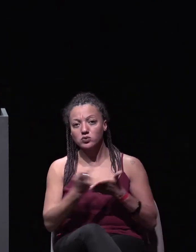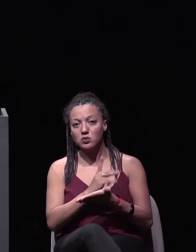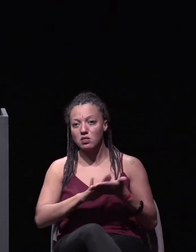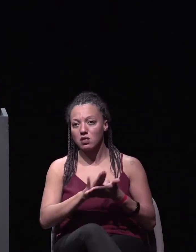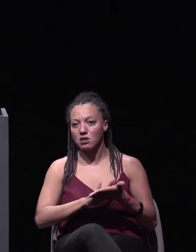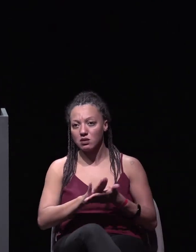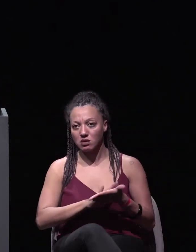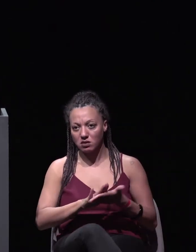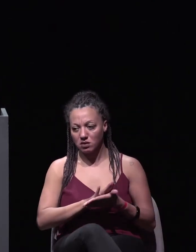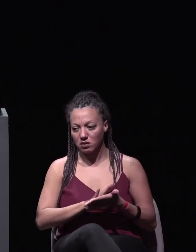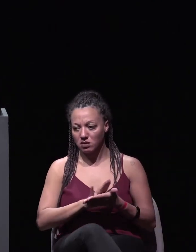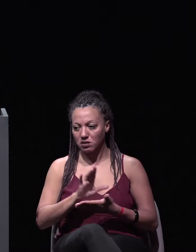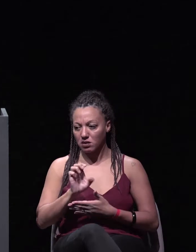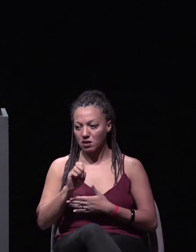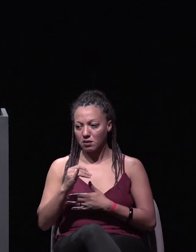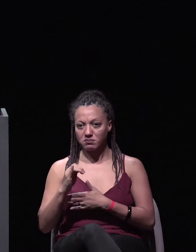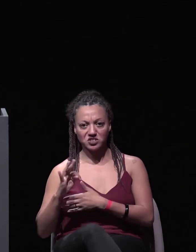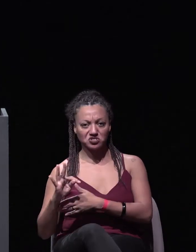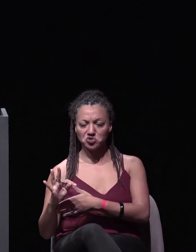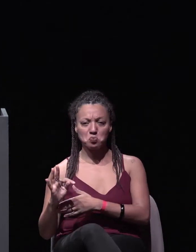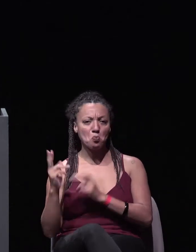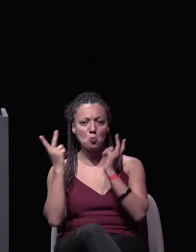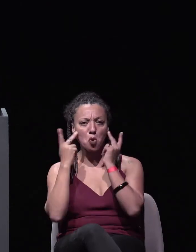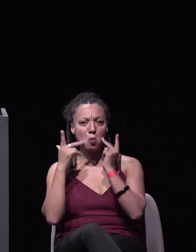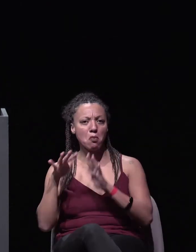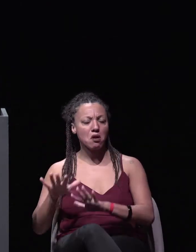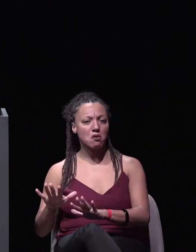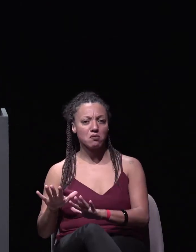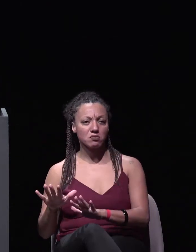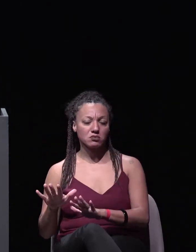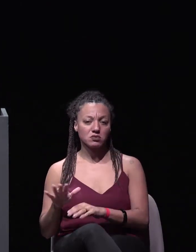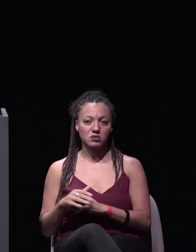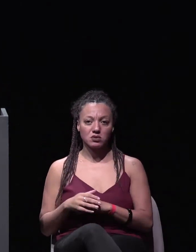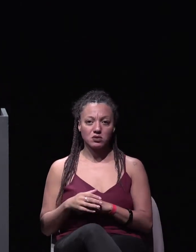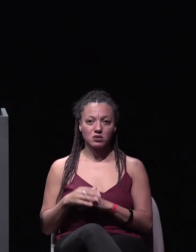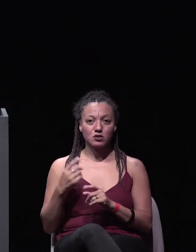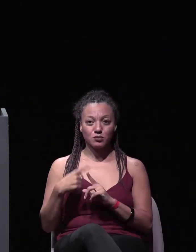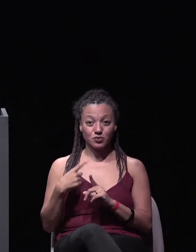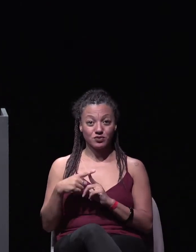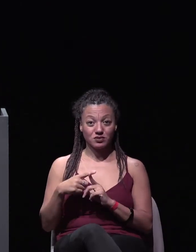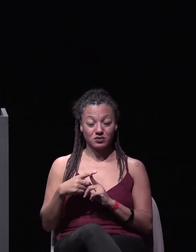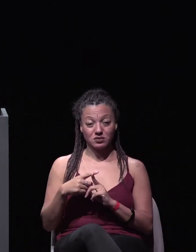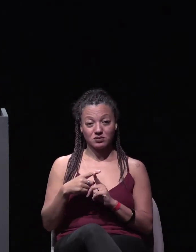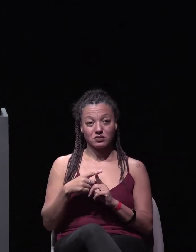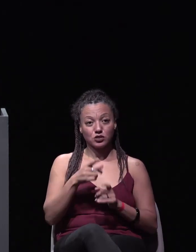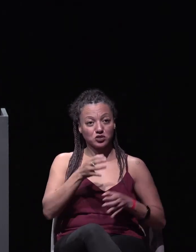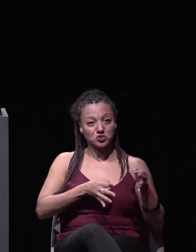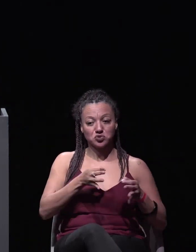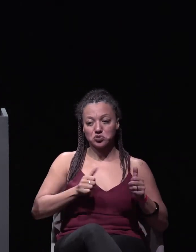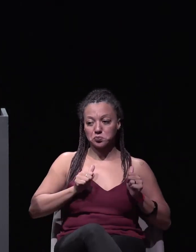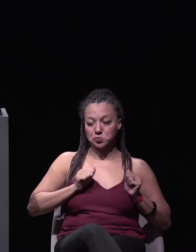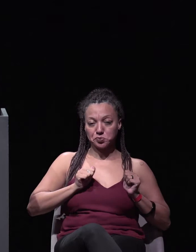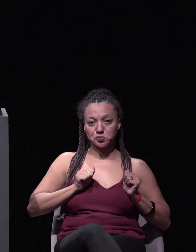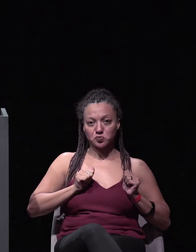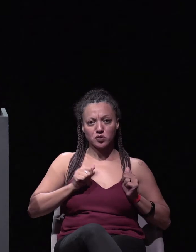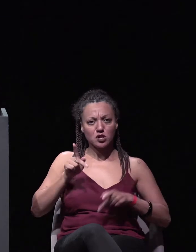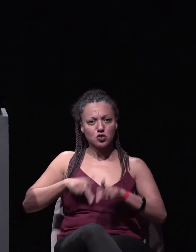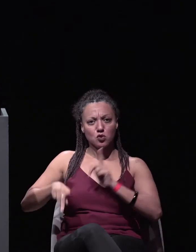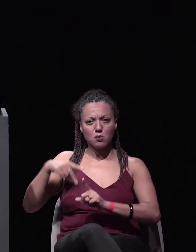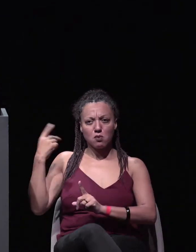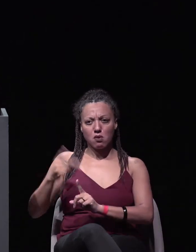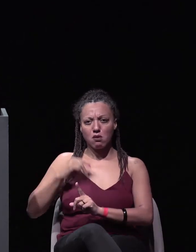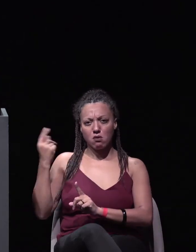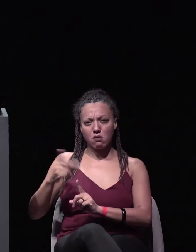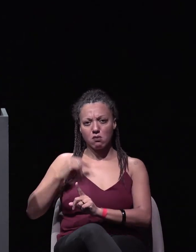Então, toda essa questão do linchamento como algo que se faz por fora da justiça e todo um sistema que apoia